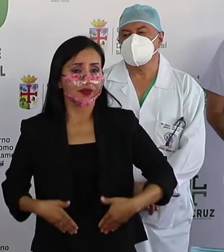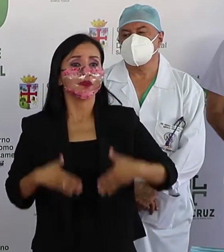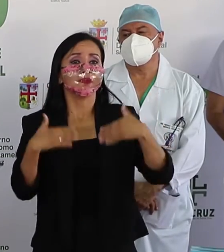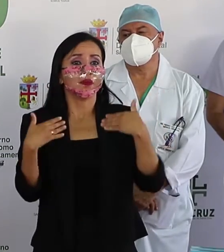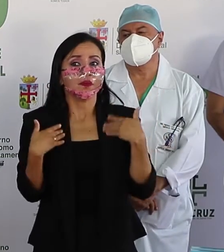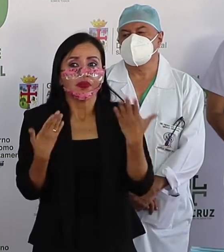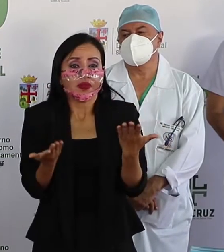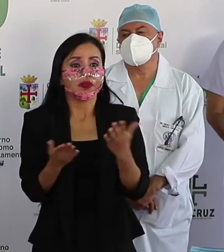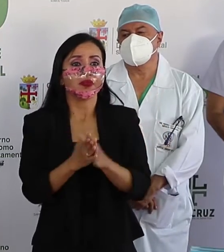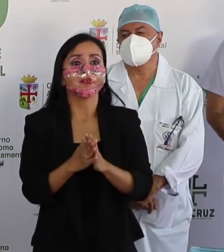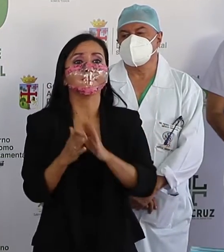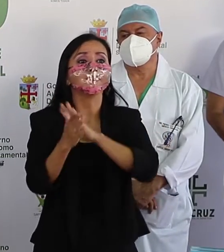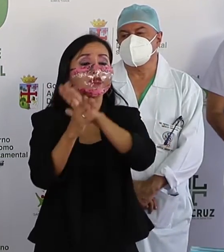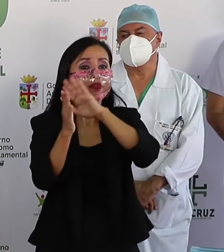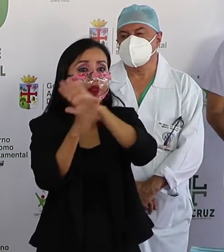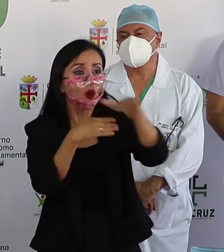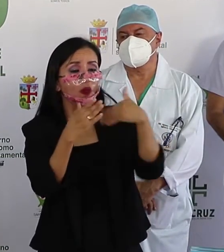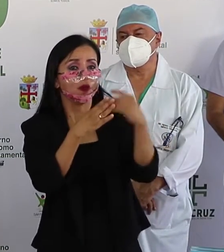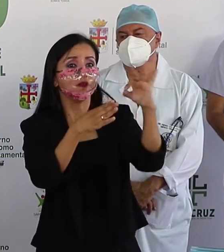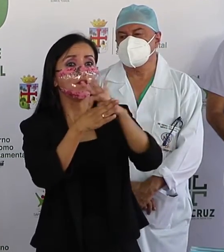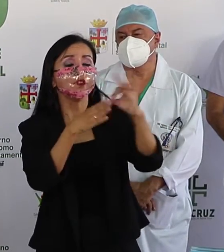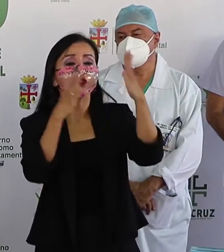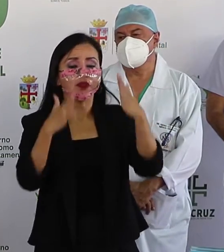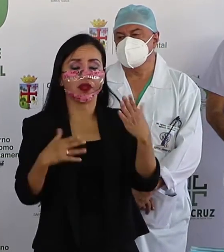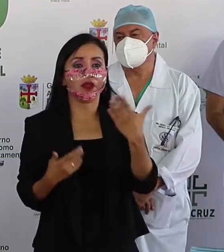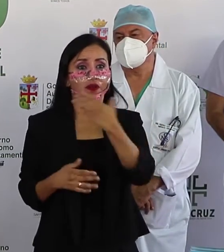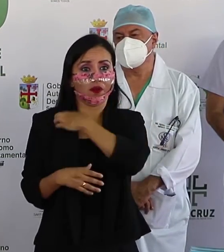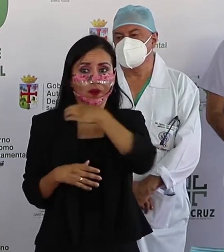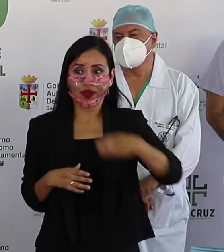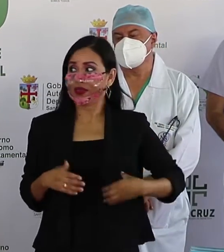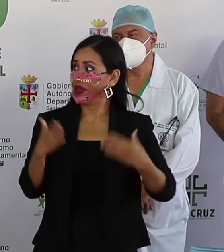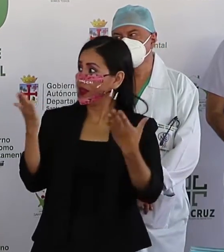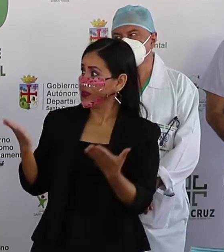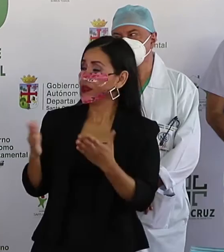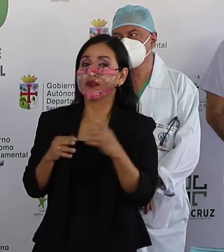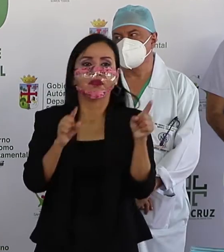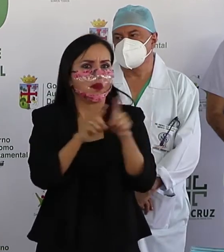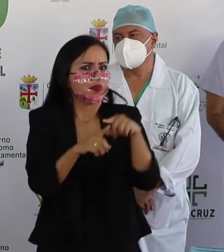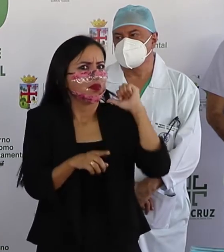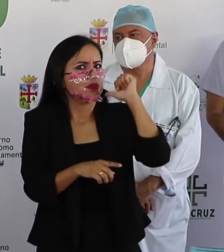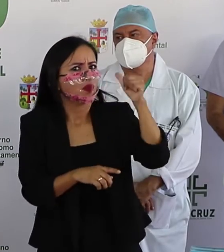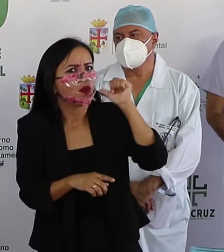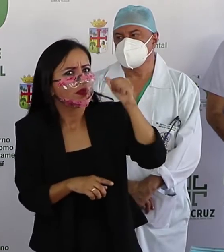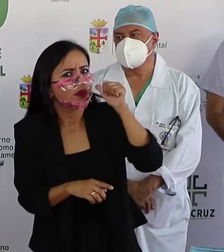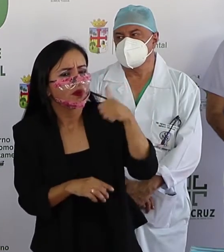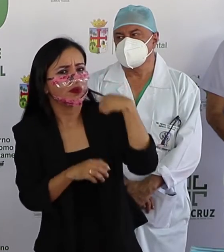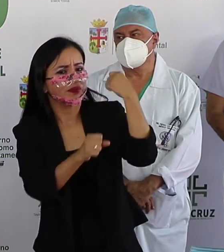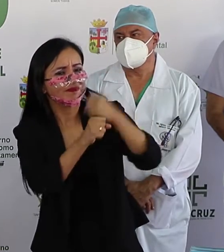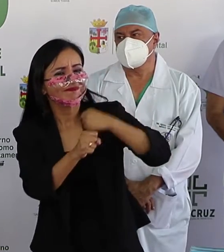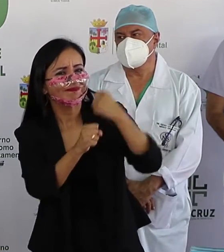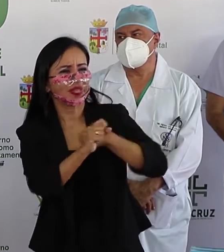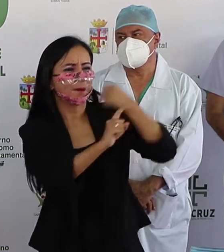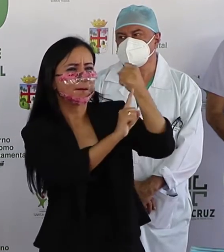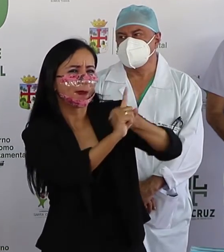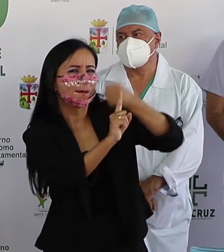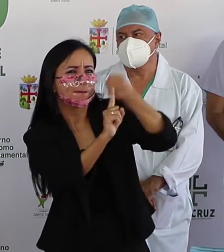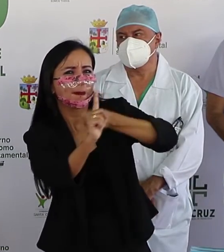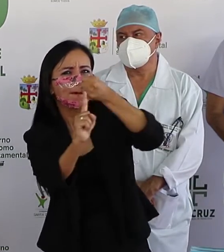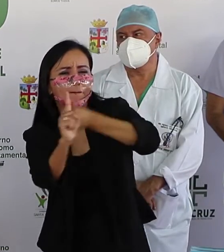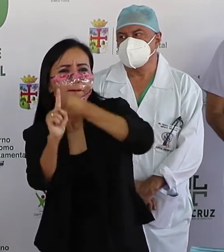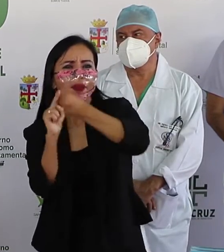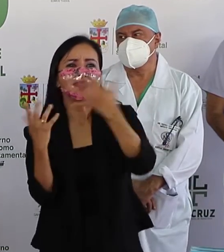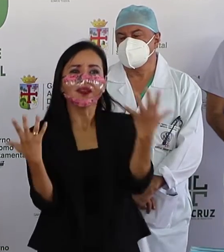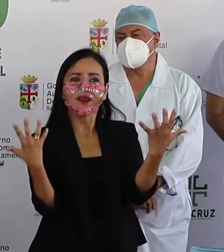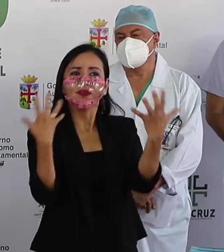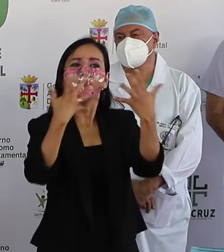vidas, todo el funcionariado público de la gobernación también trabajan diariamente haciendo